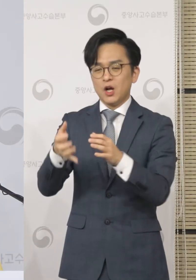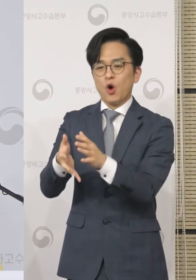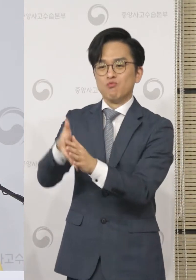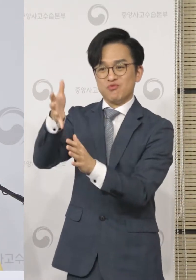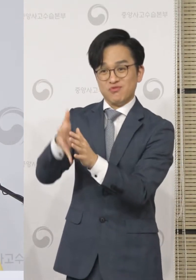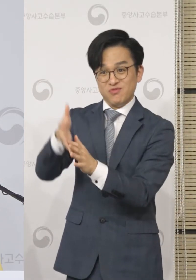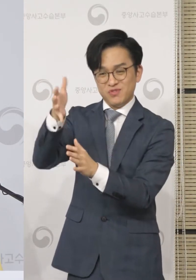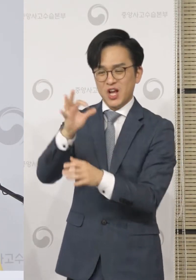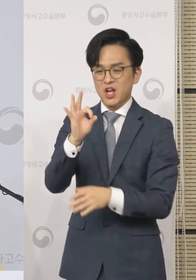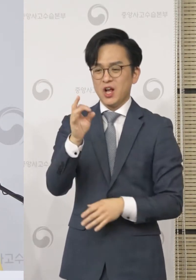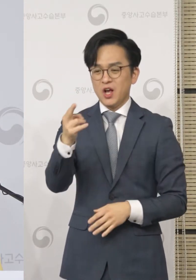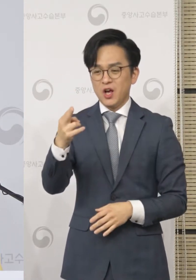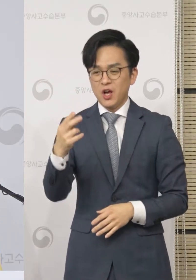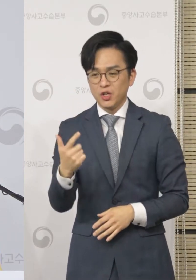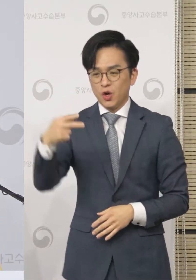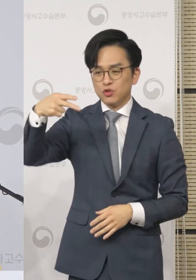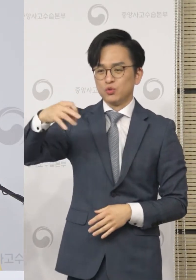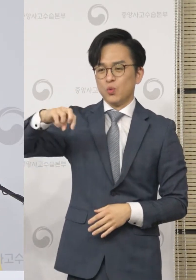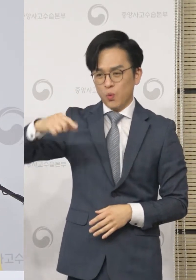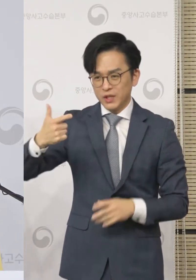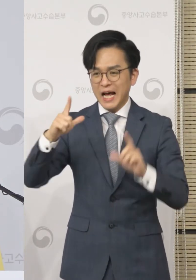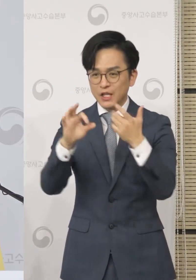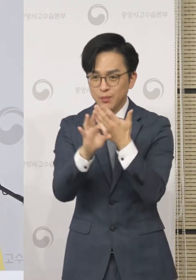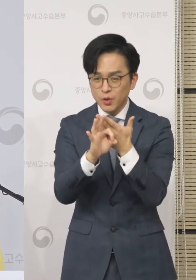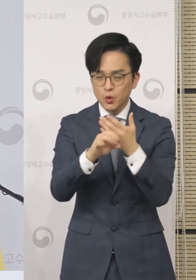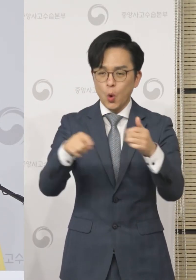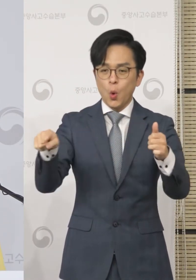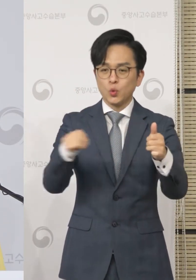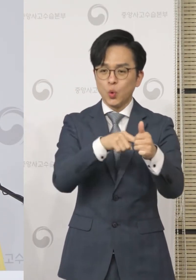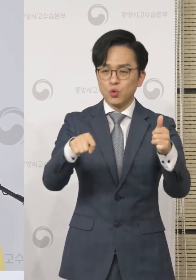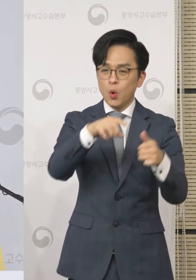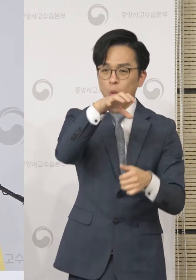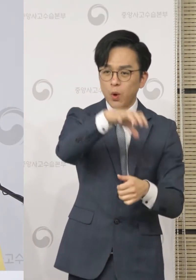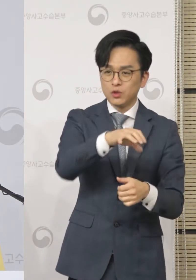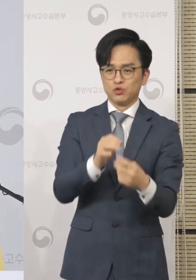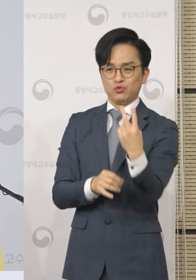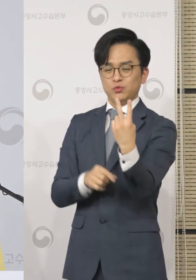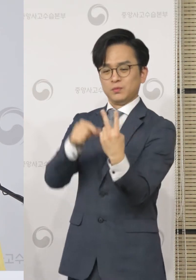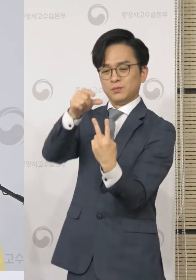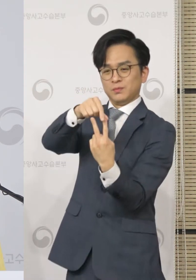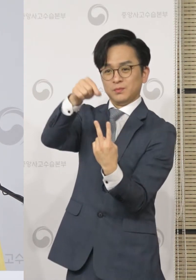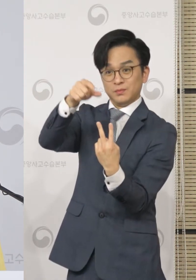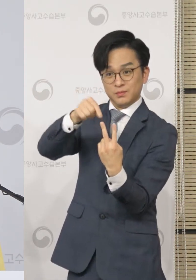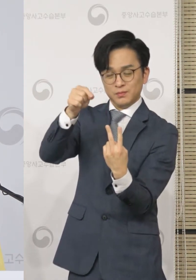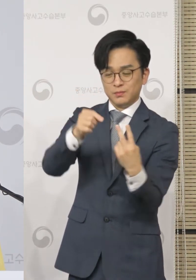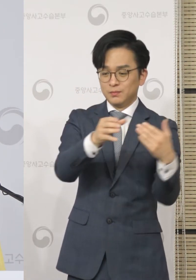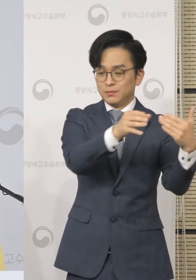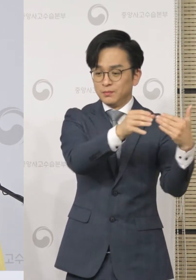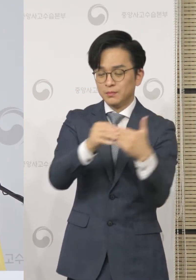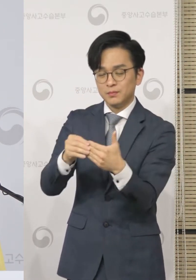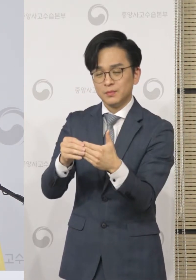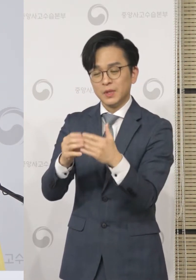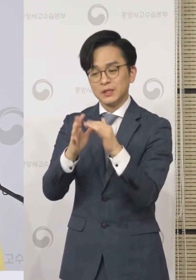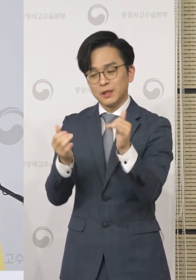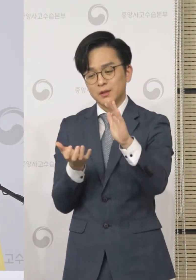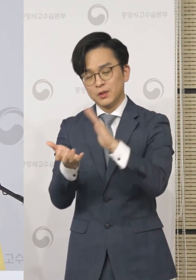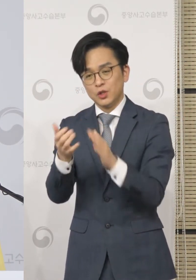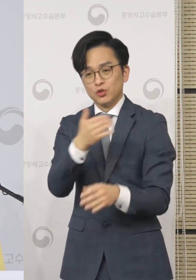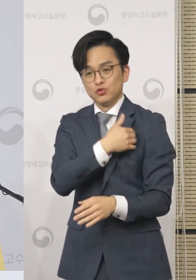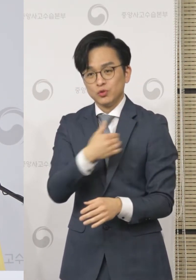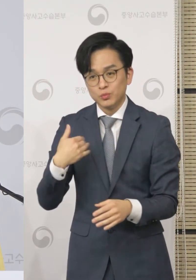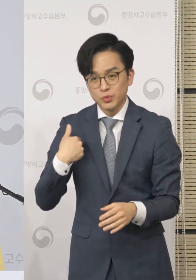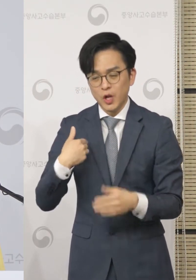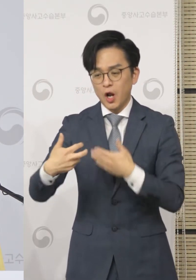국가시설로 운영하고 있는 연수원, 교육원 중에서 수용 인원의 적정성과 공항과